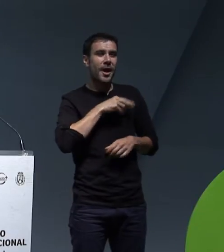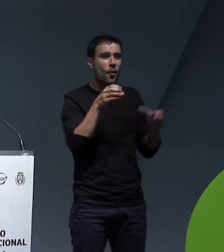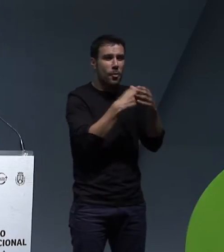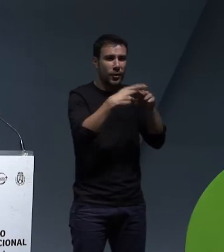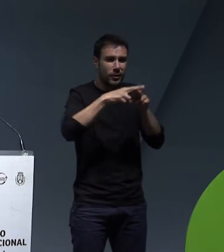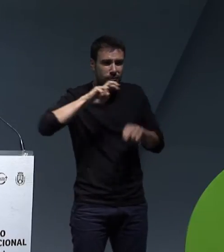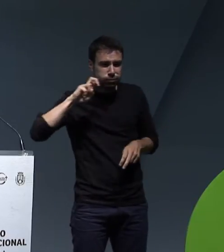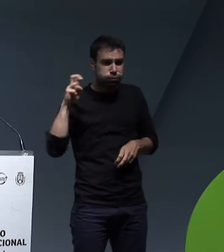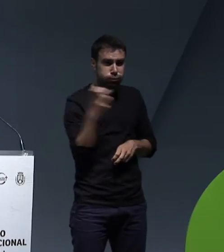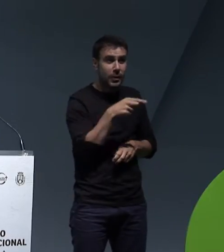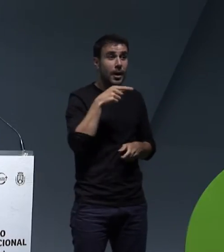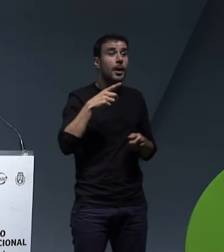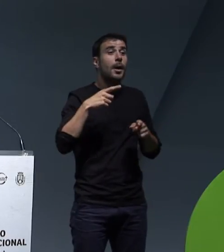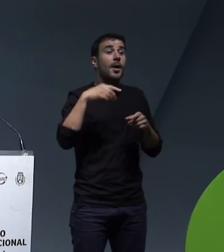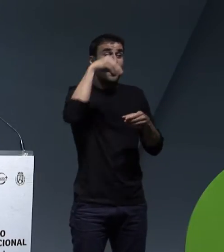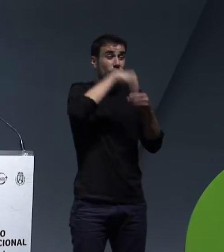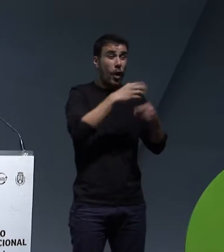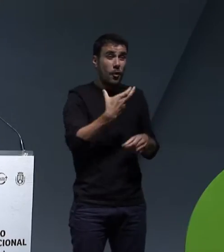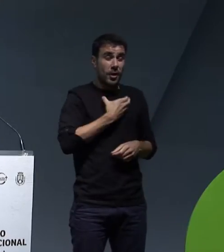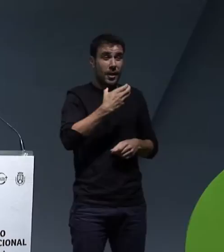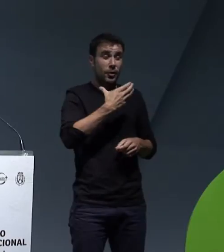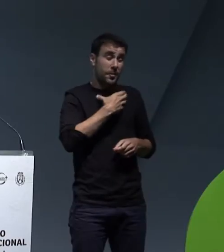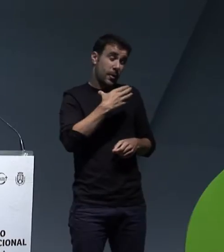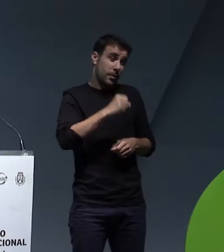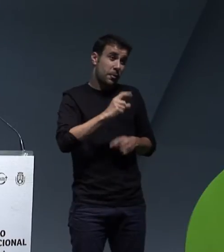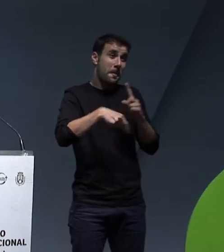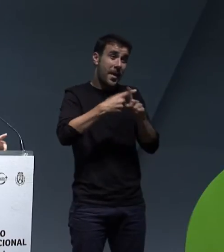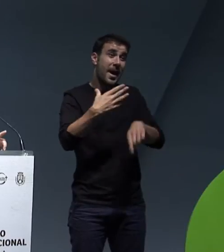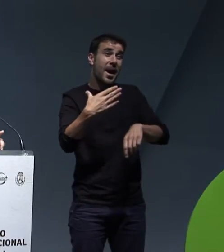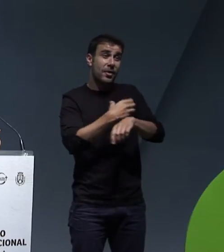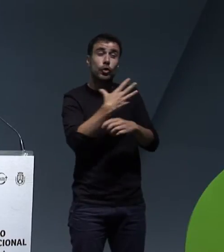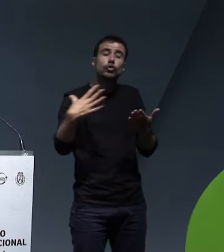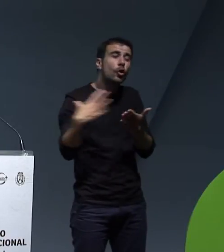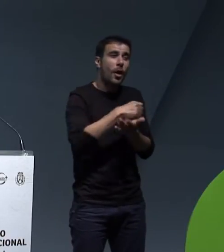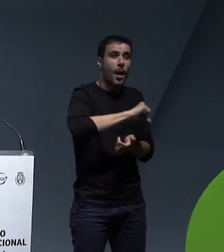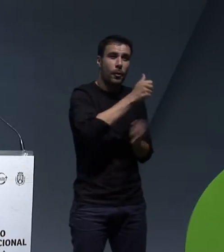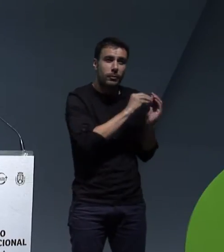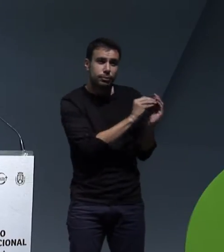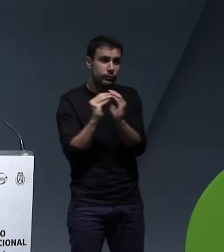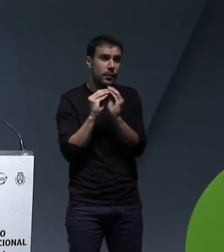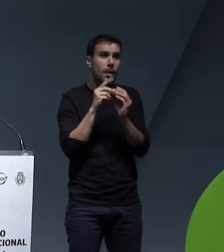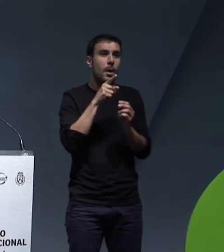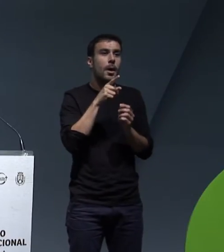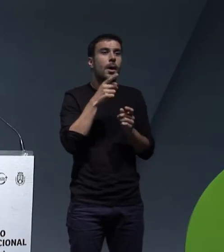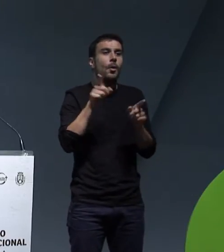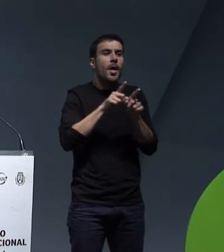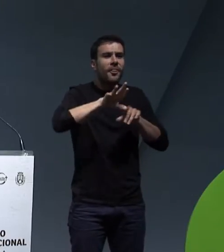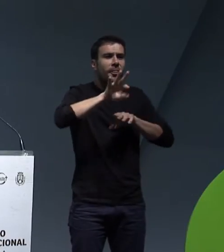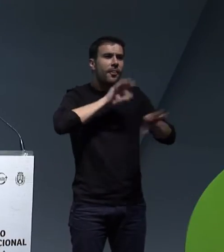políticas que aprobaron en todos los ayuntamientos y en el Cabildo Insular de Tenerife por unanimidad unas